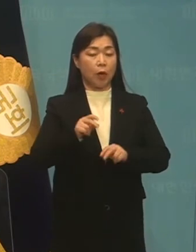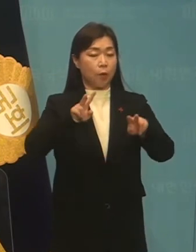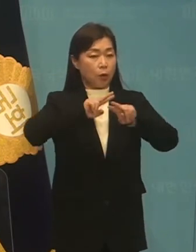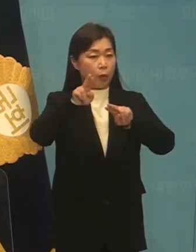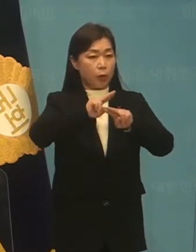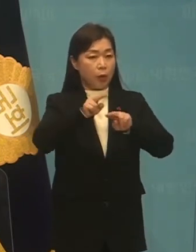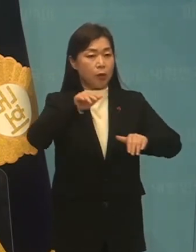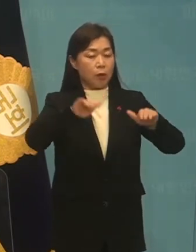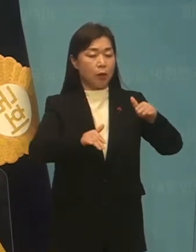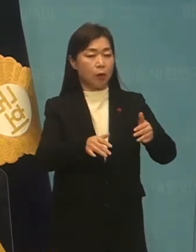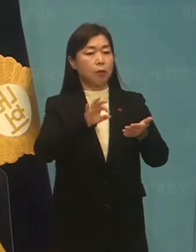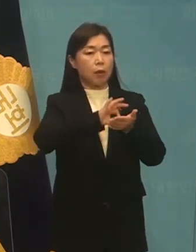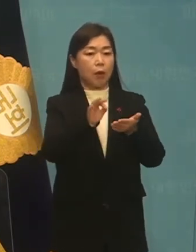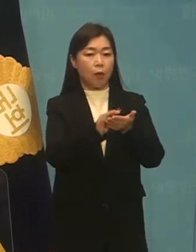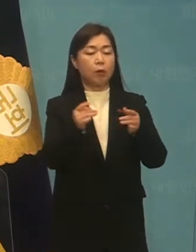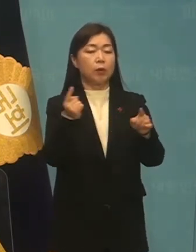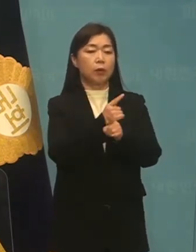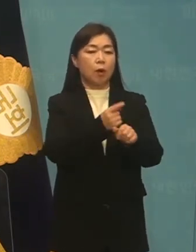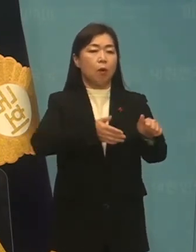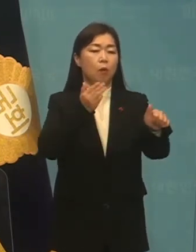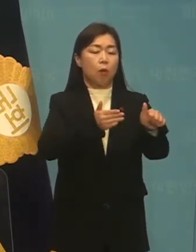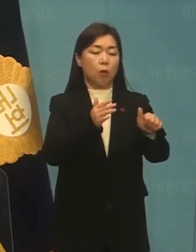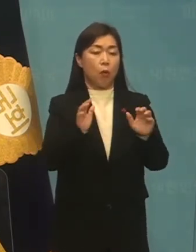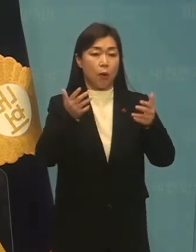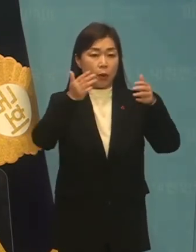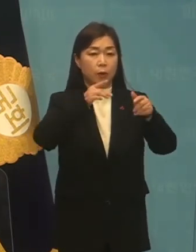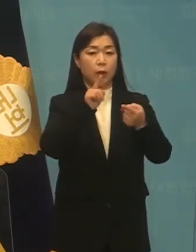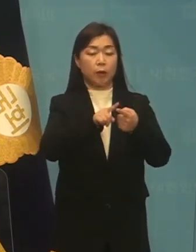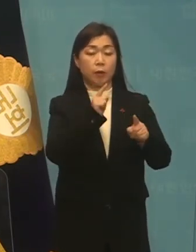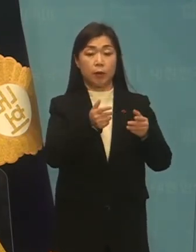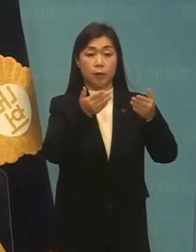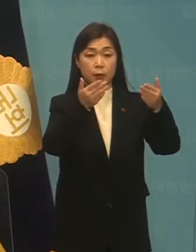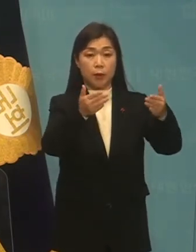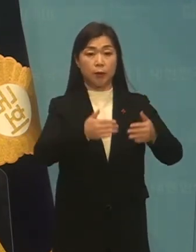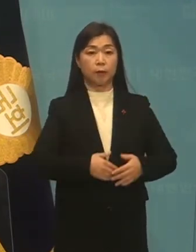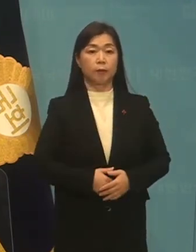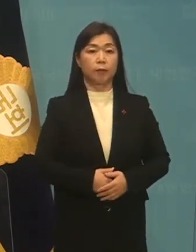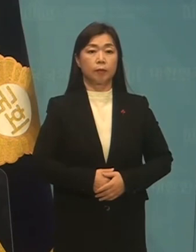대형교정, 차등적용, 시정권고, 환영 브리핑을 드리겠습니다.